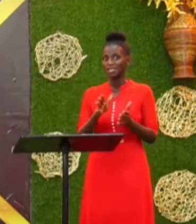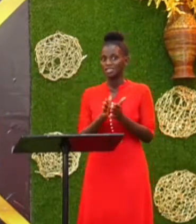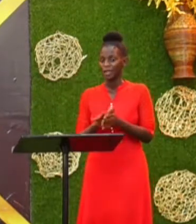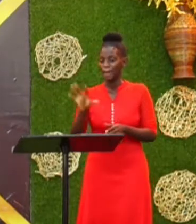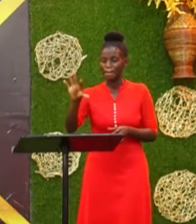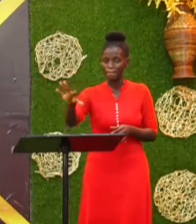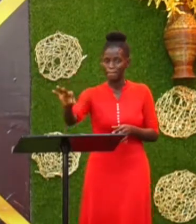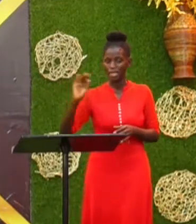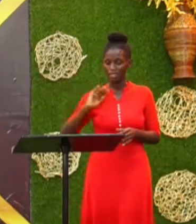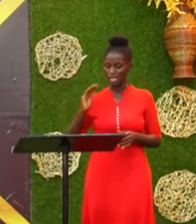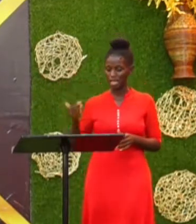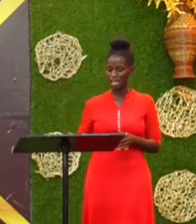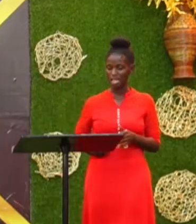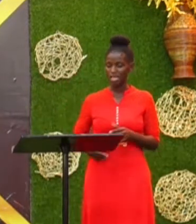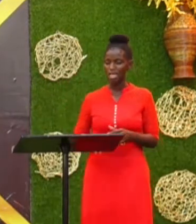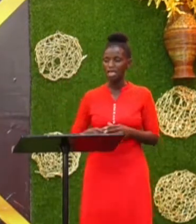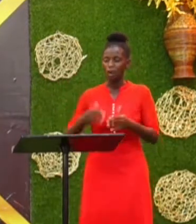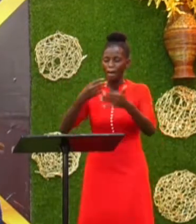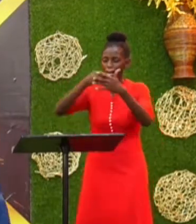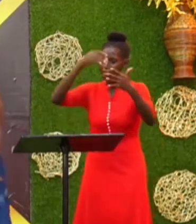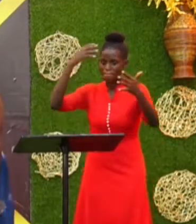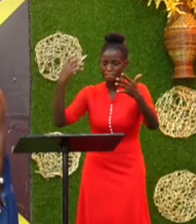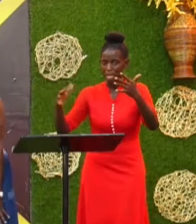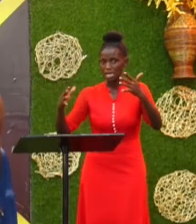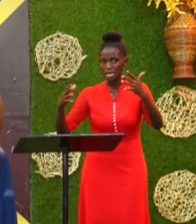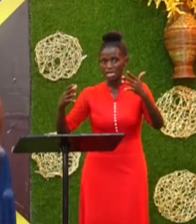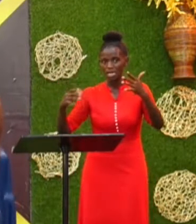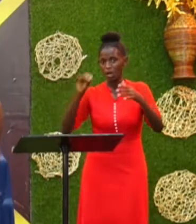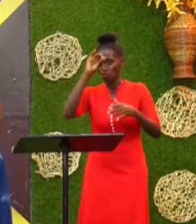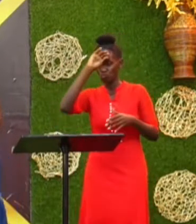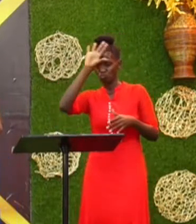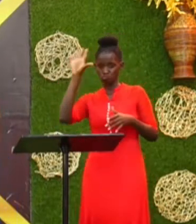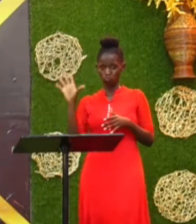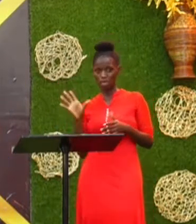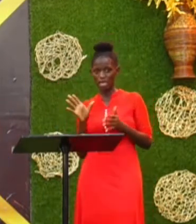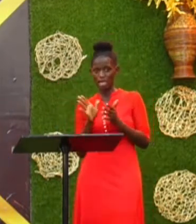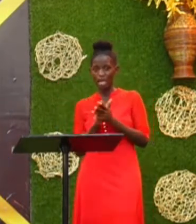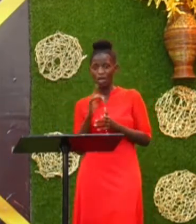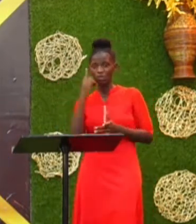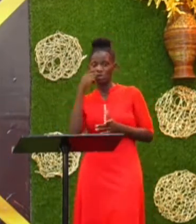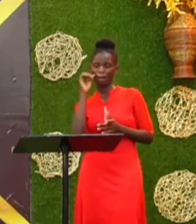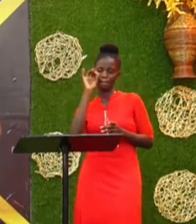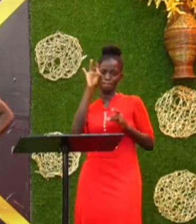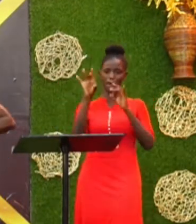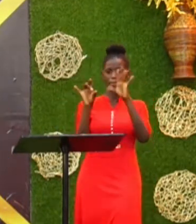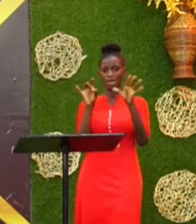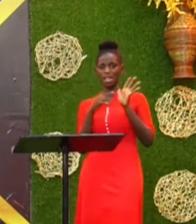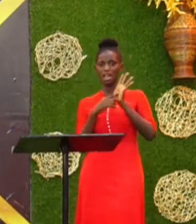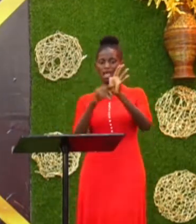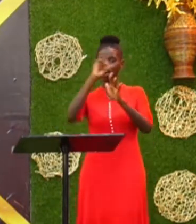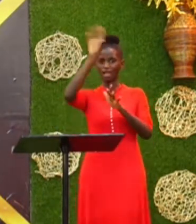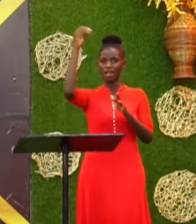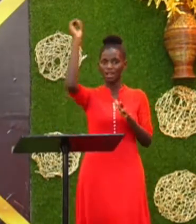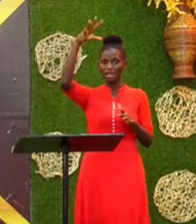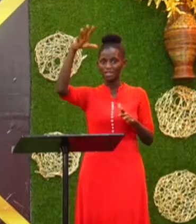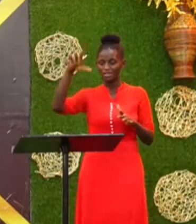Chirichamu wendo nyon. Banange kabaka. Vasiti. Eriso liyaka anga tala. Nario katambra